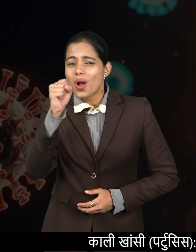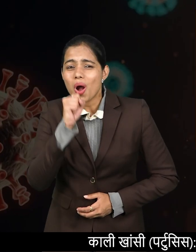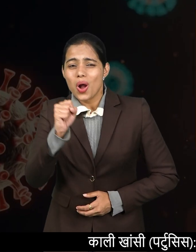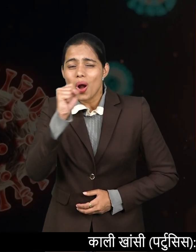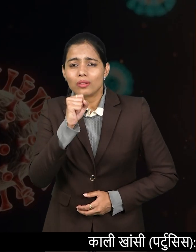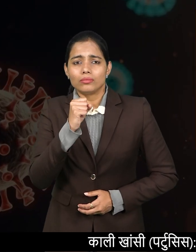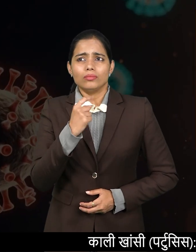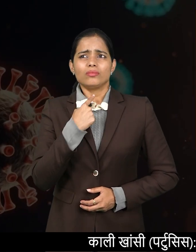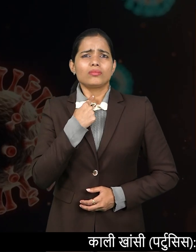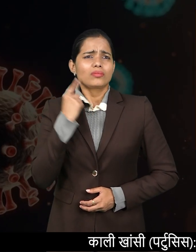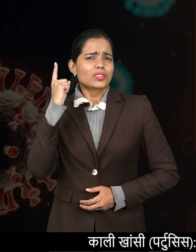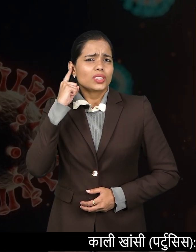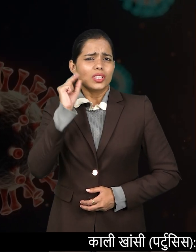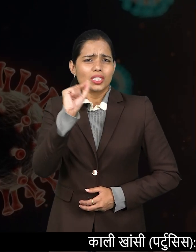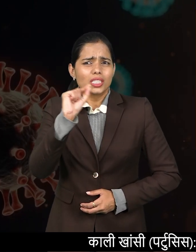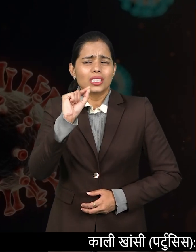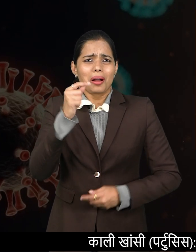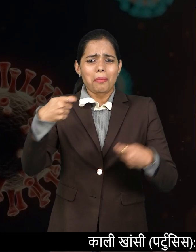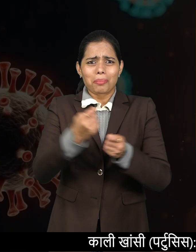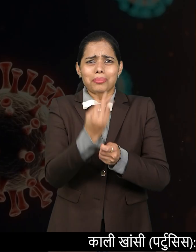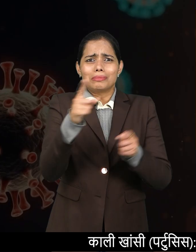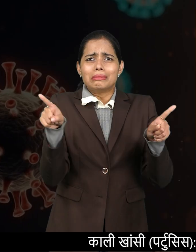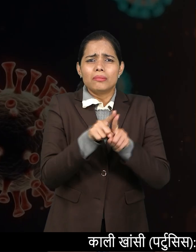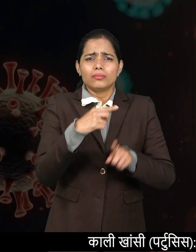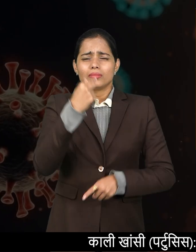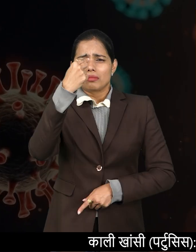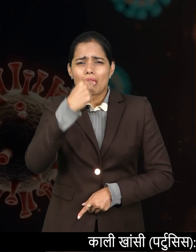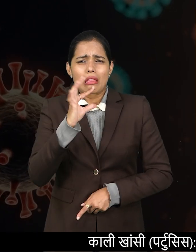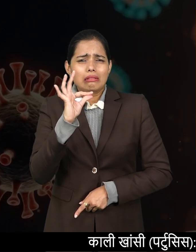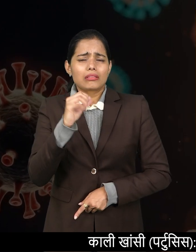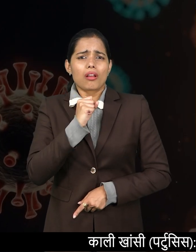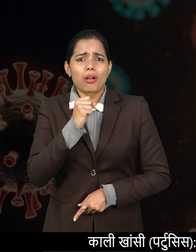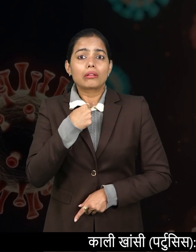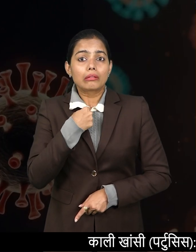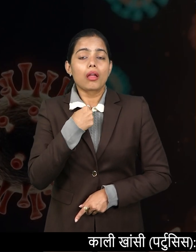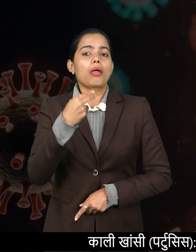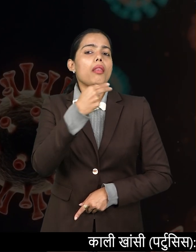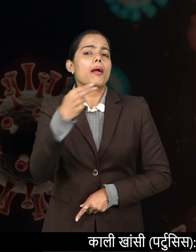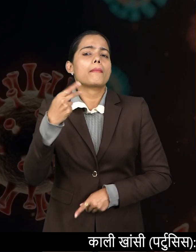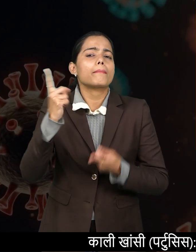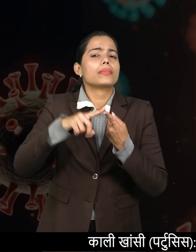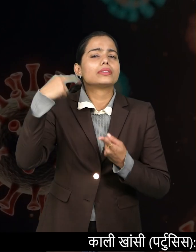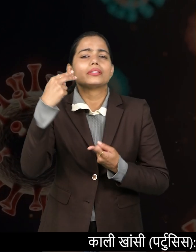काली खांसी पर्टुर्सिस, यह बोर्डेटेला पर्टुर्सिस नामक जीवाणु से होता है।